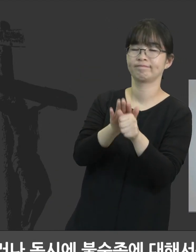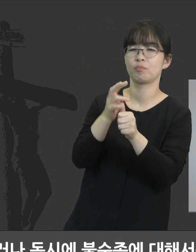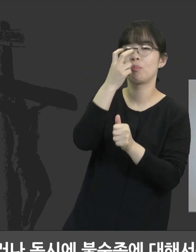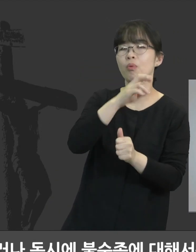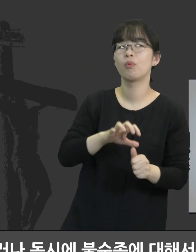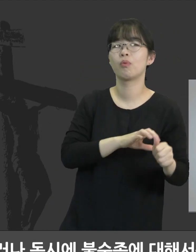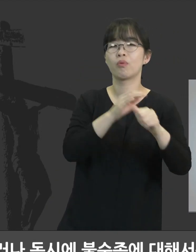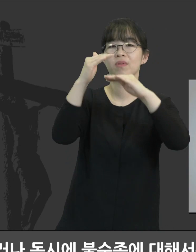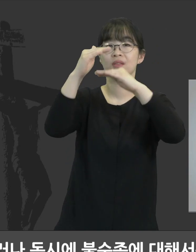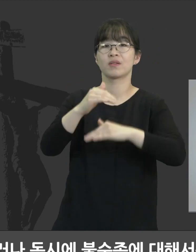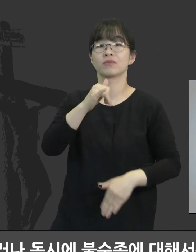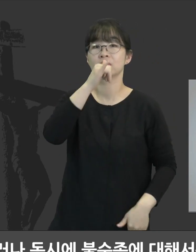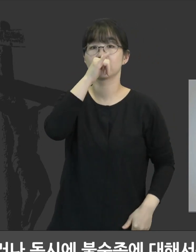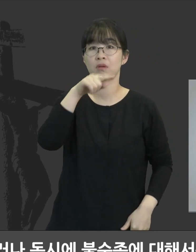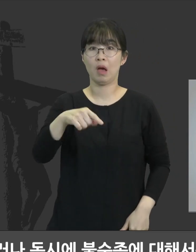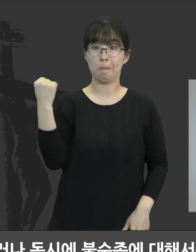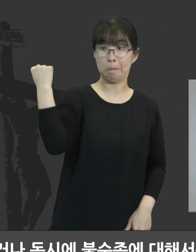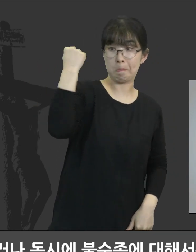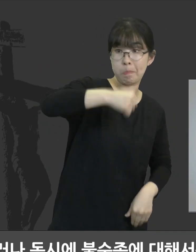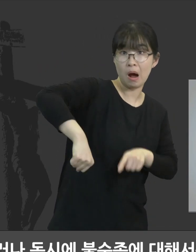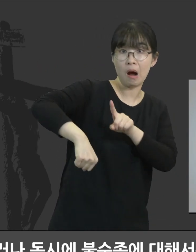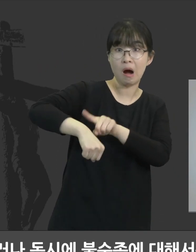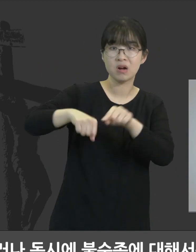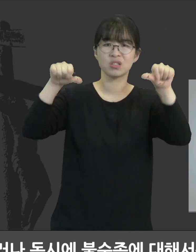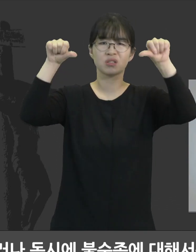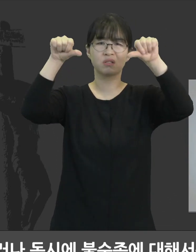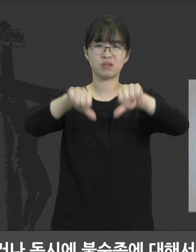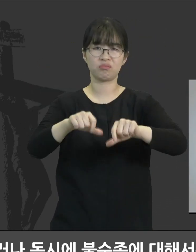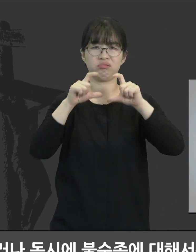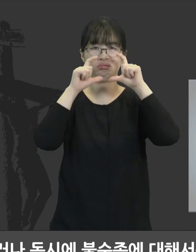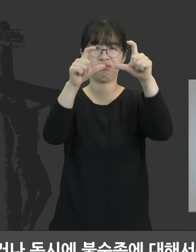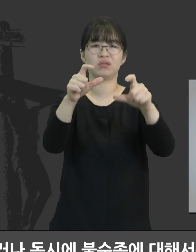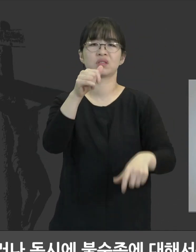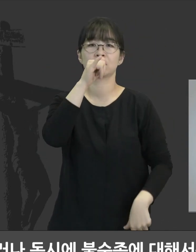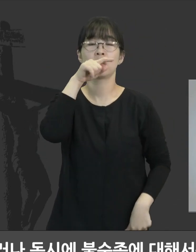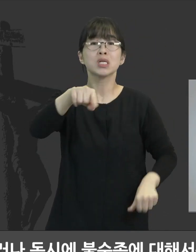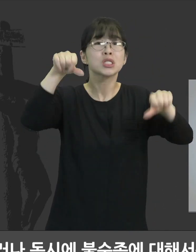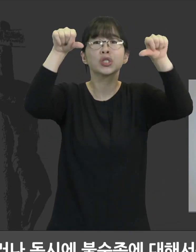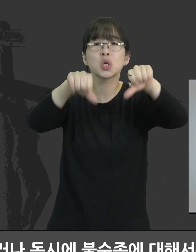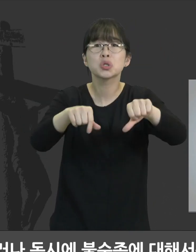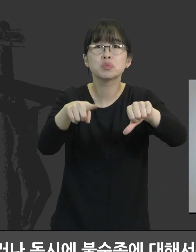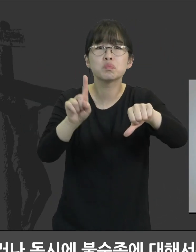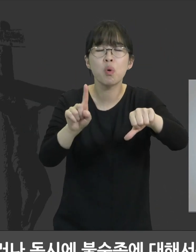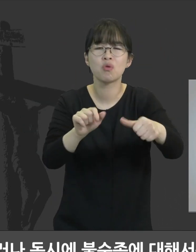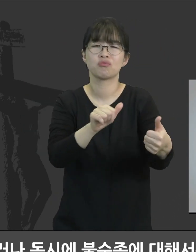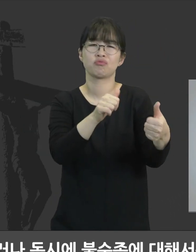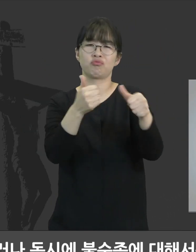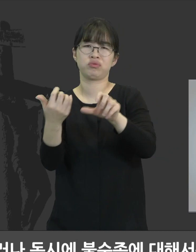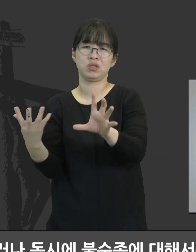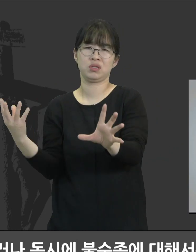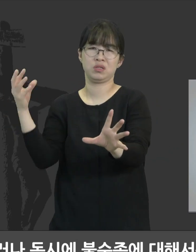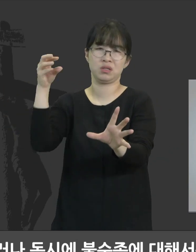그러나 동시에 불순종에 대해서는 저주를 경고하셨습니다. 여기서 저주란 죽음을